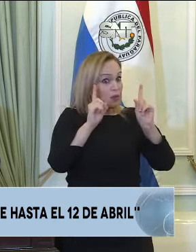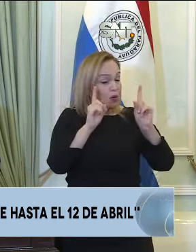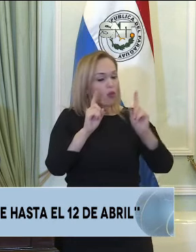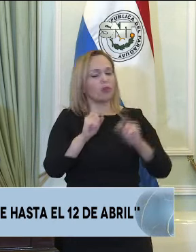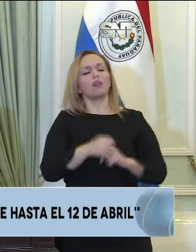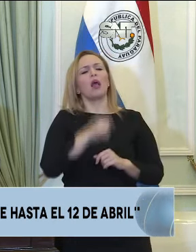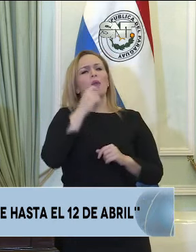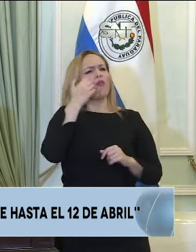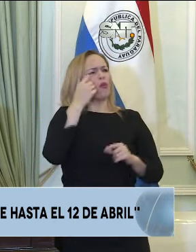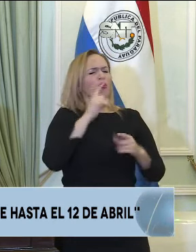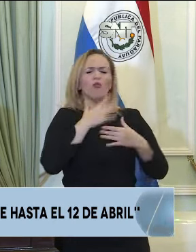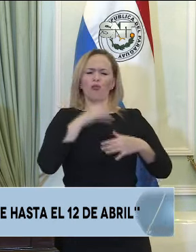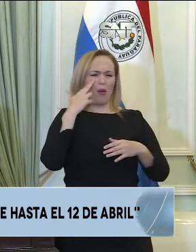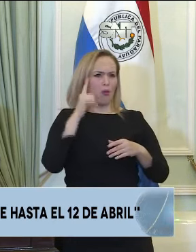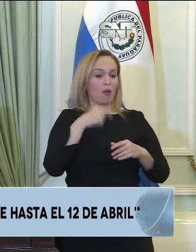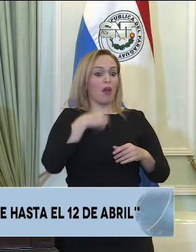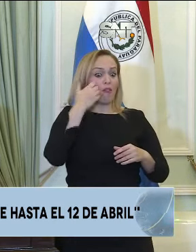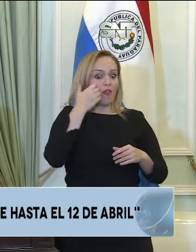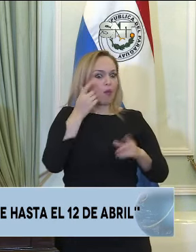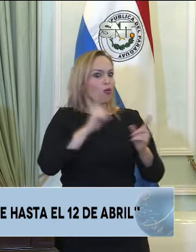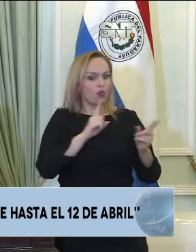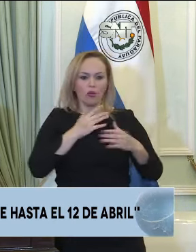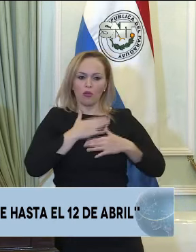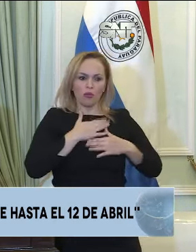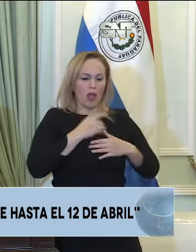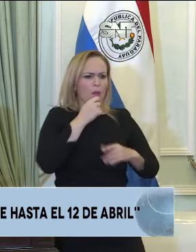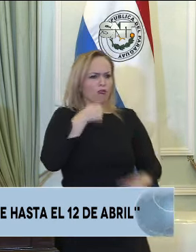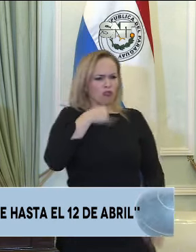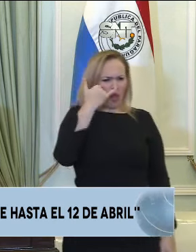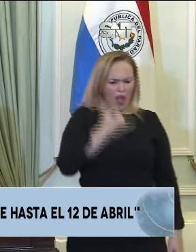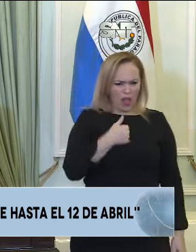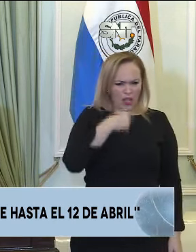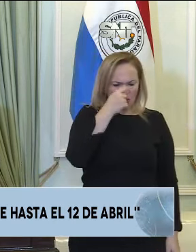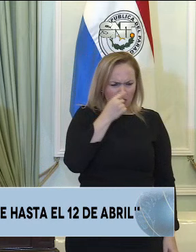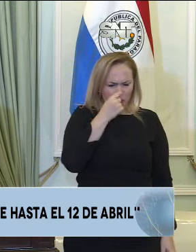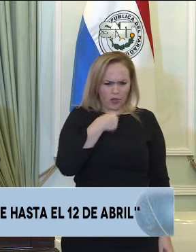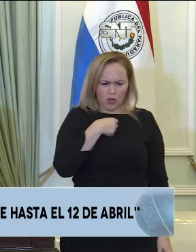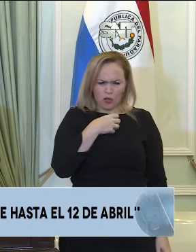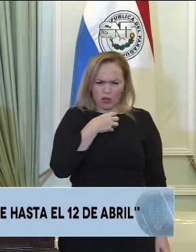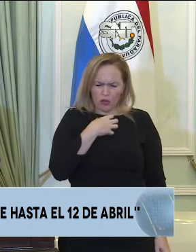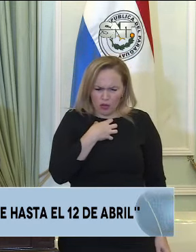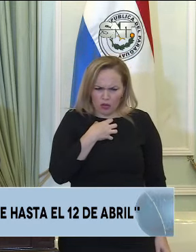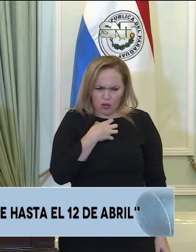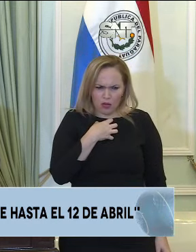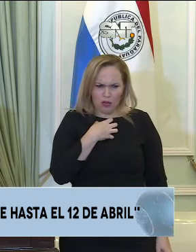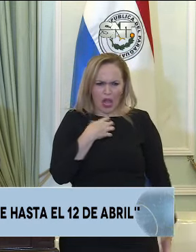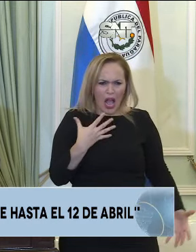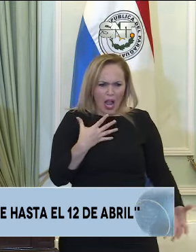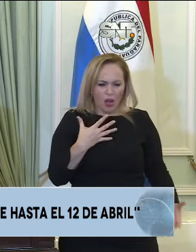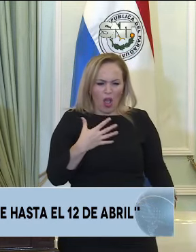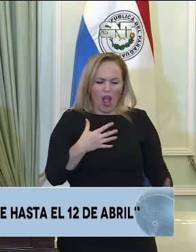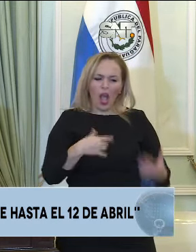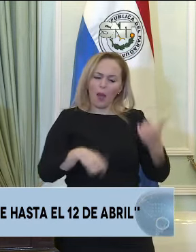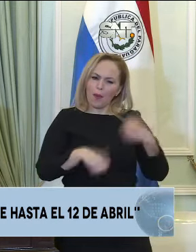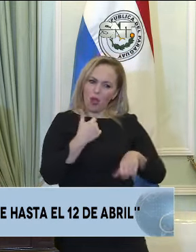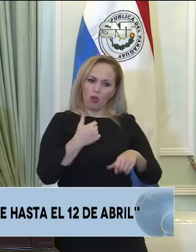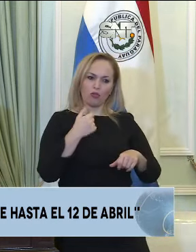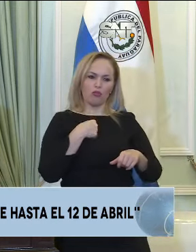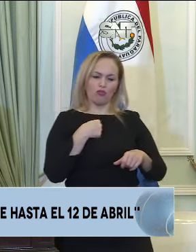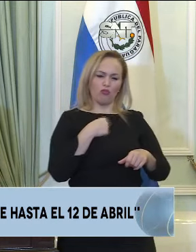Pública. Ahora, en caso de tener síntomas leves, hay que enfatizar de nuevo que no hay necesidad de